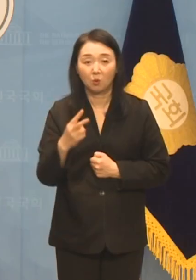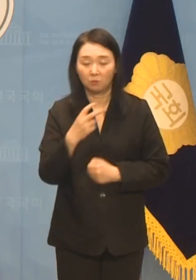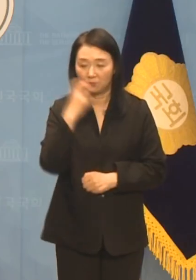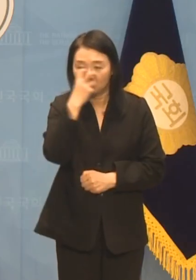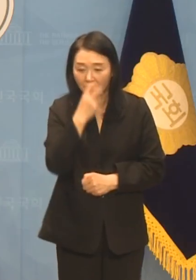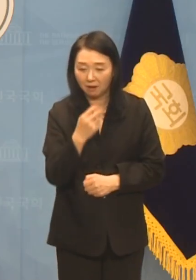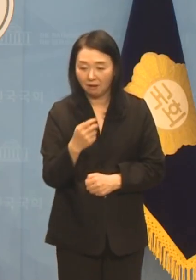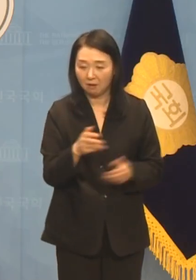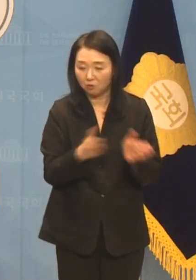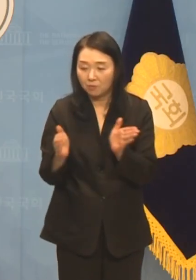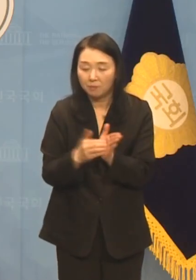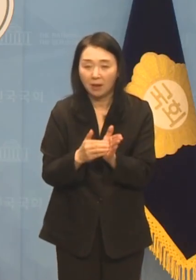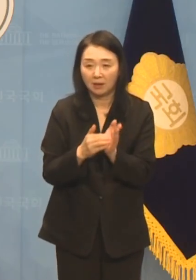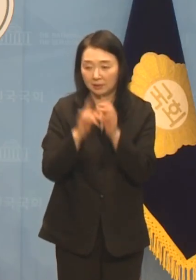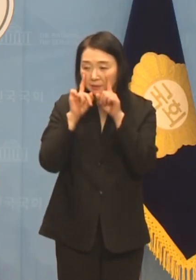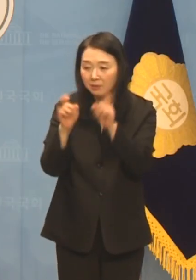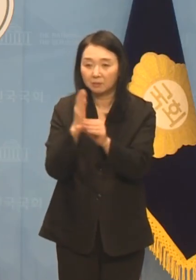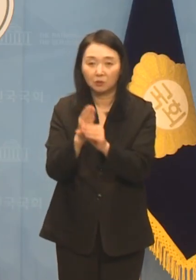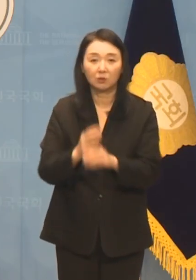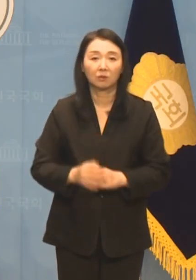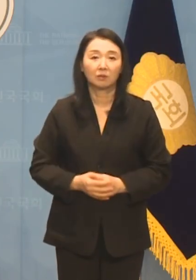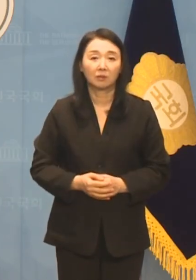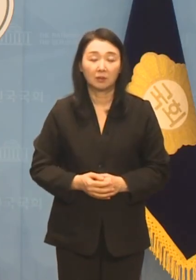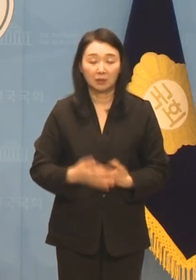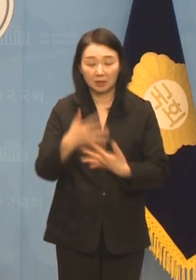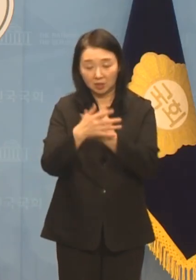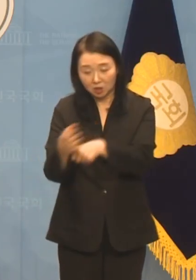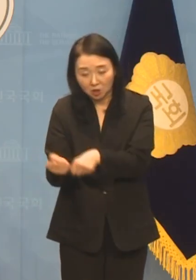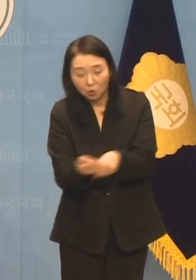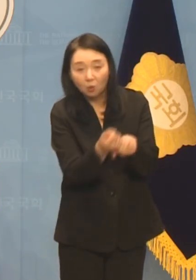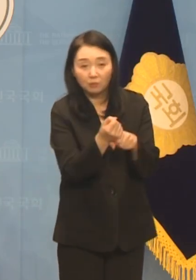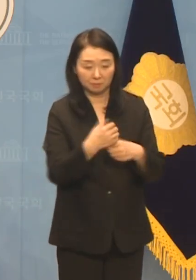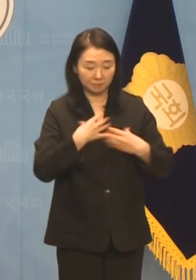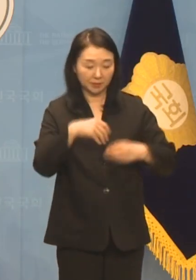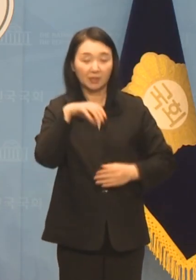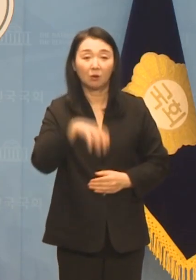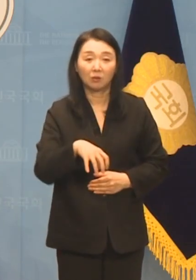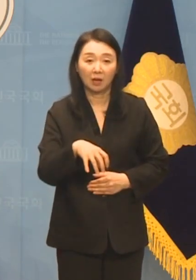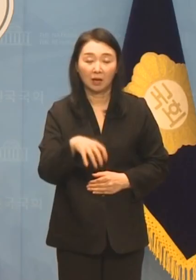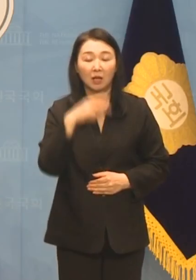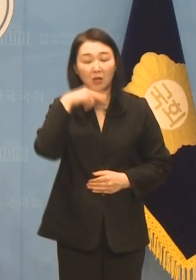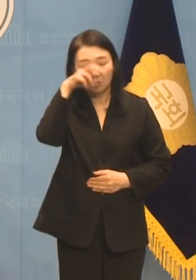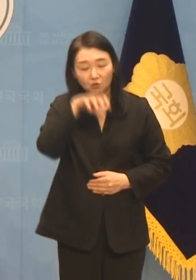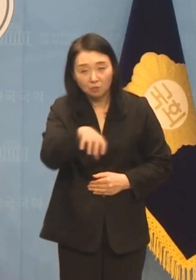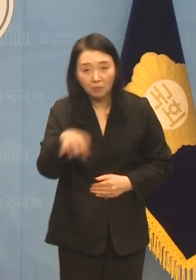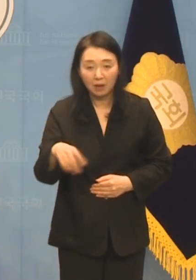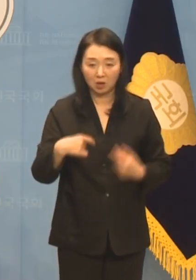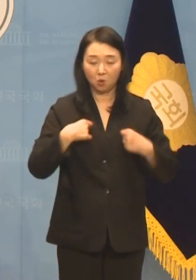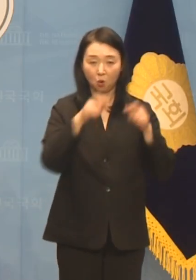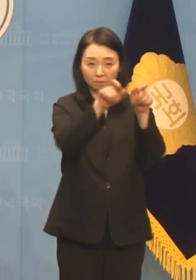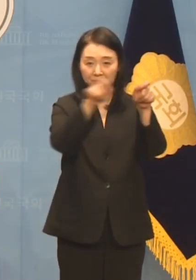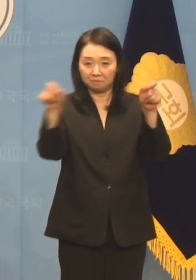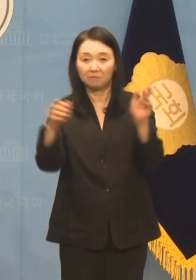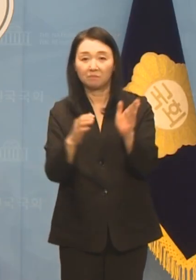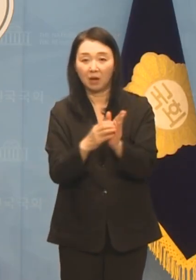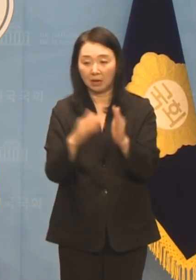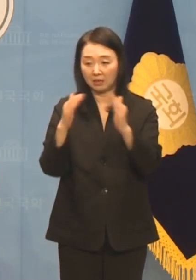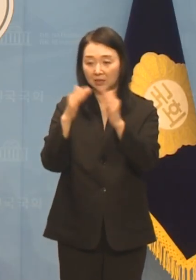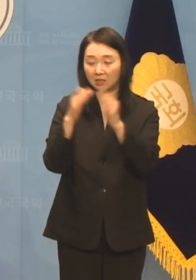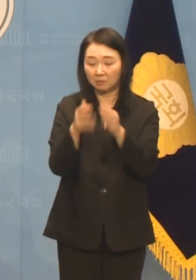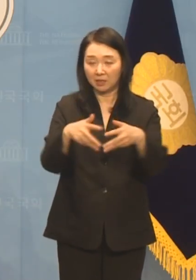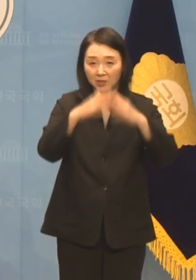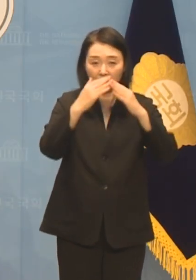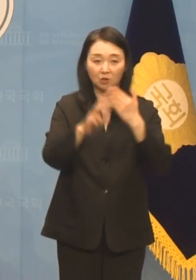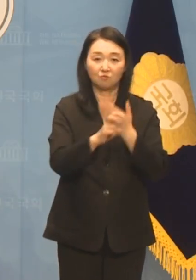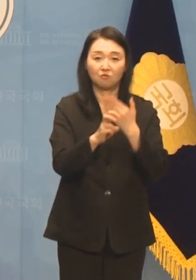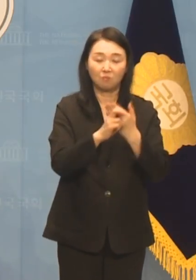강하게 의심됩니다. 스크린 골프장, 사우나, 바, 드레스룸 등 간저에 설치된